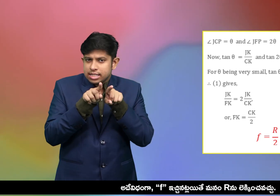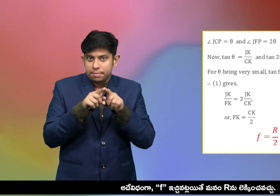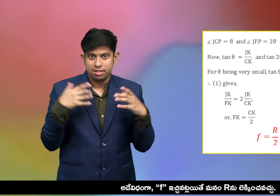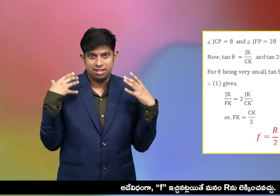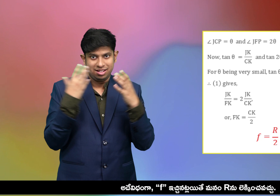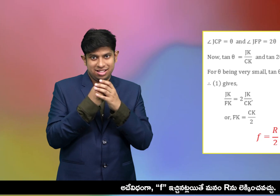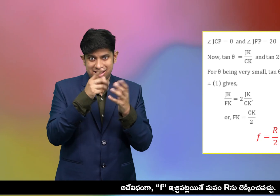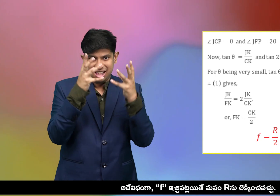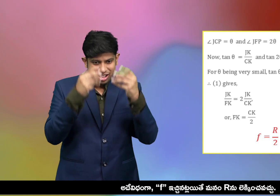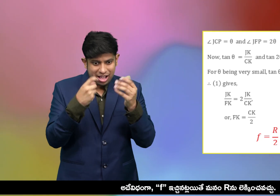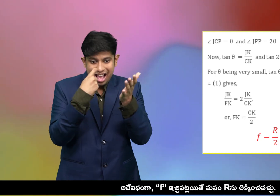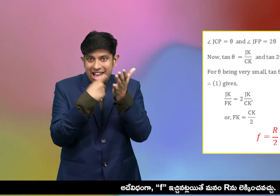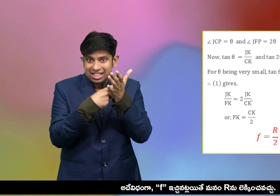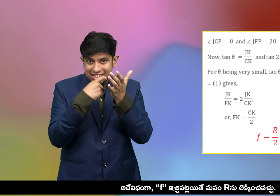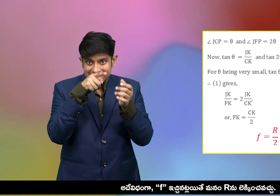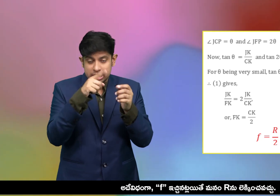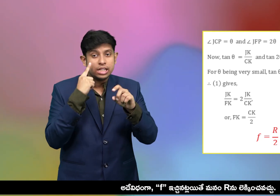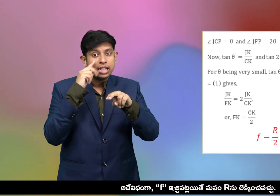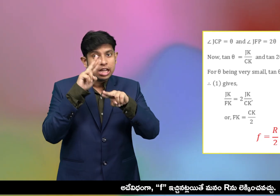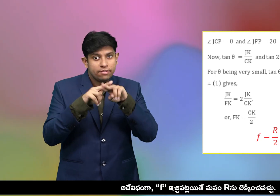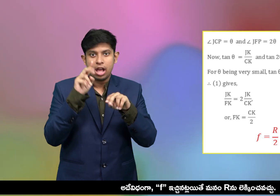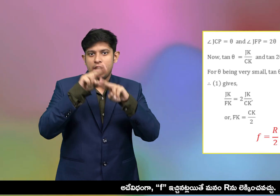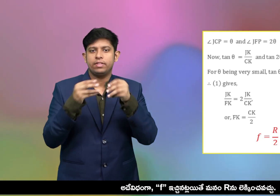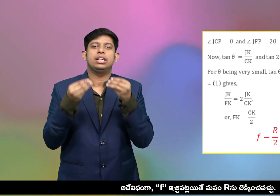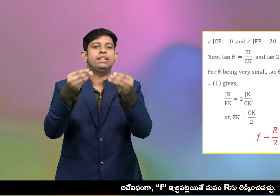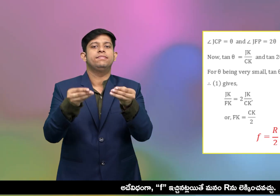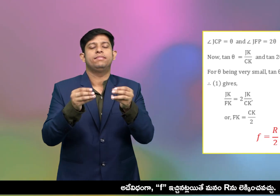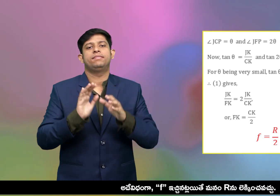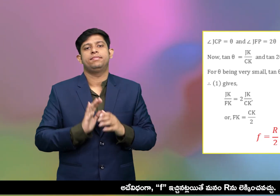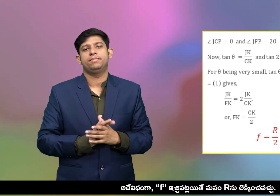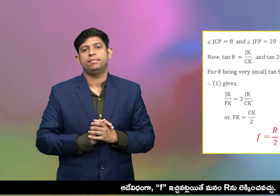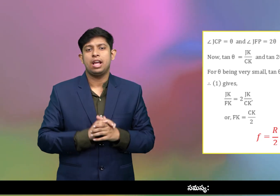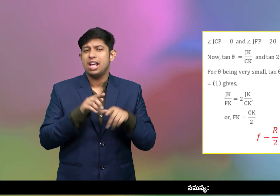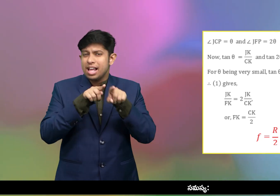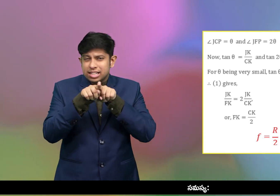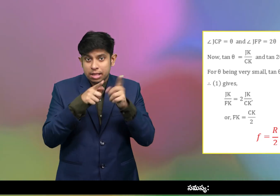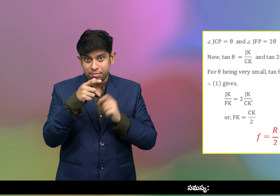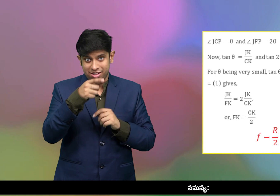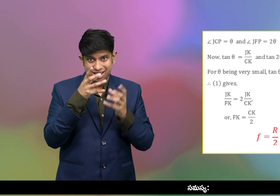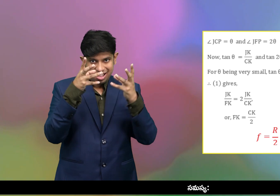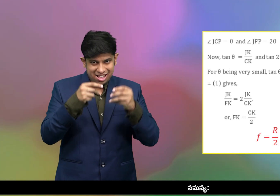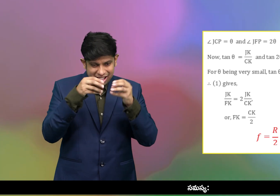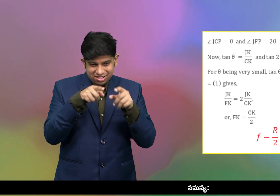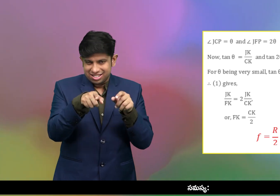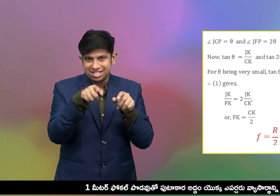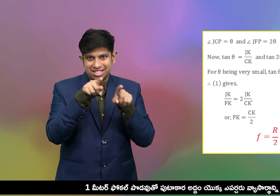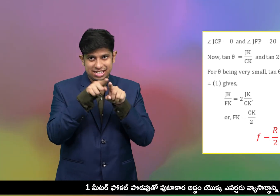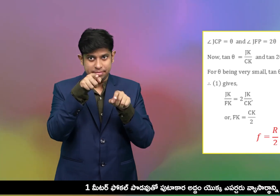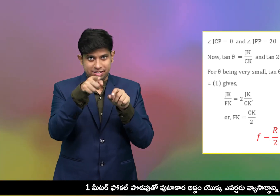అదేవిధంగా ఎఫ్ ఇచ్చినట్లయితే మనం ఆర్ను లెక్కించవచ్చు. సమస్య 1 మీటర్